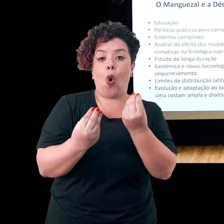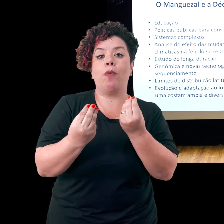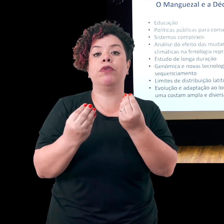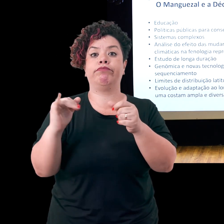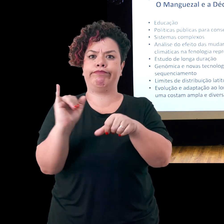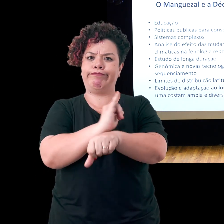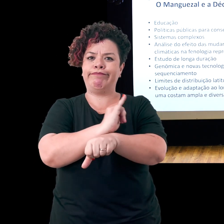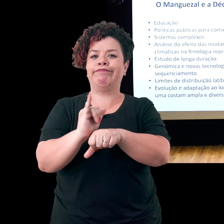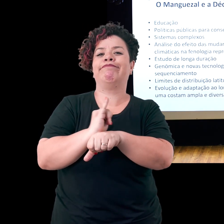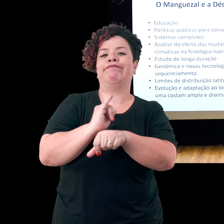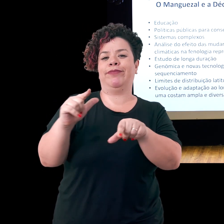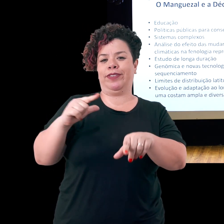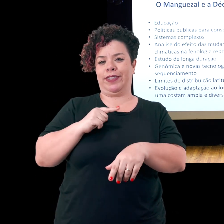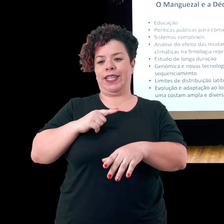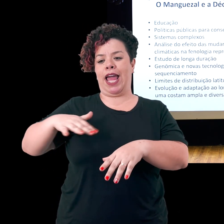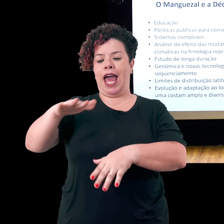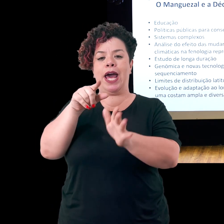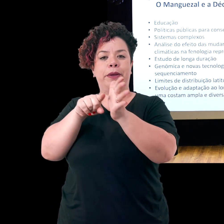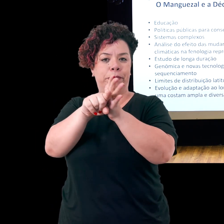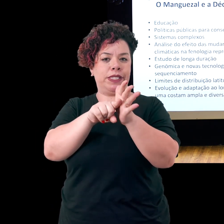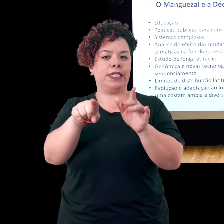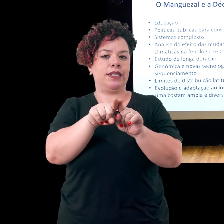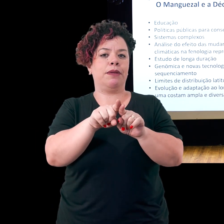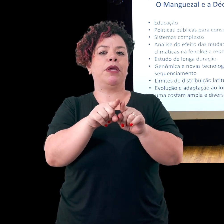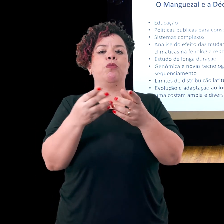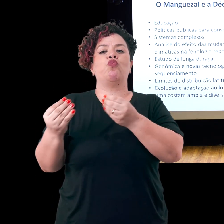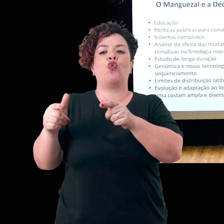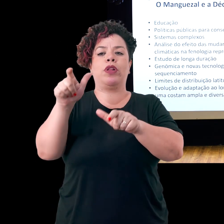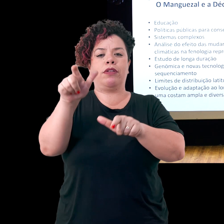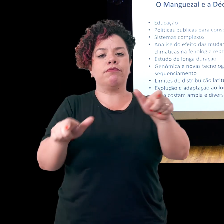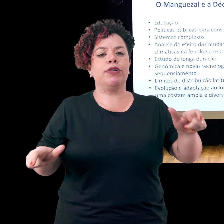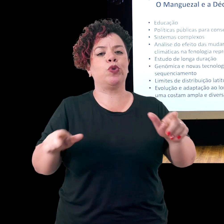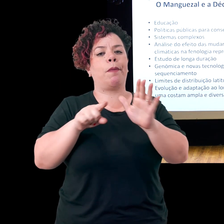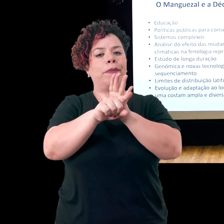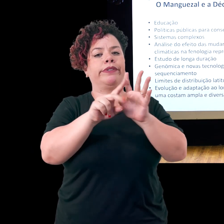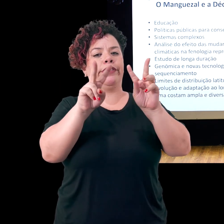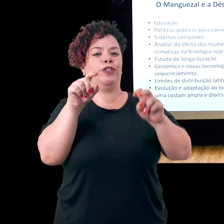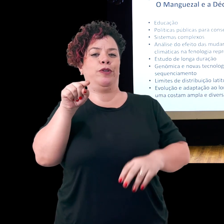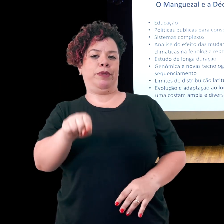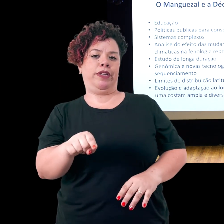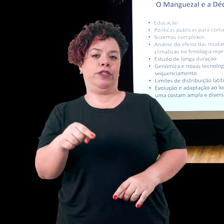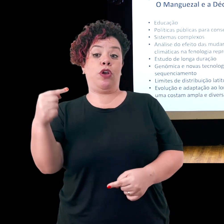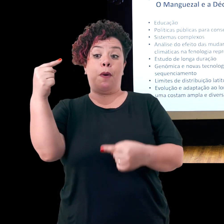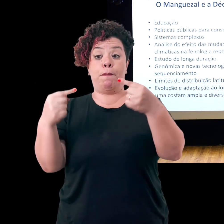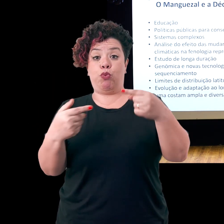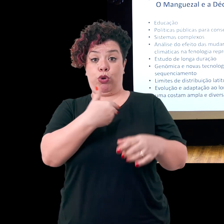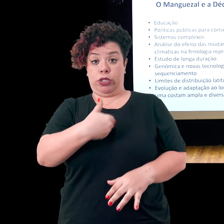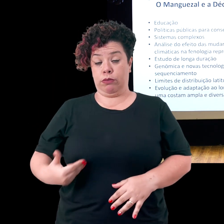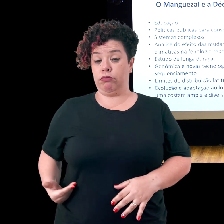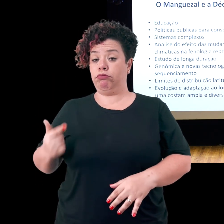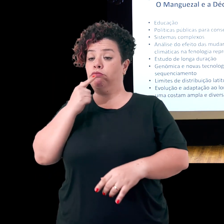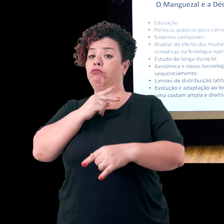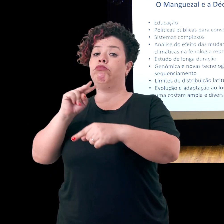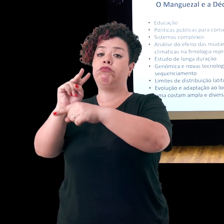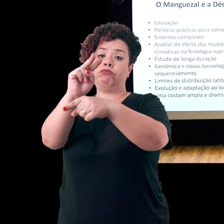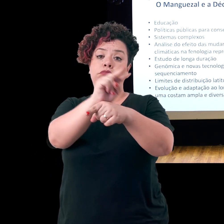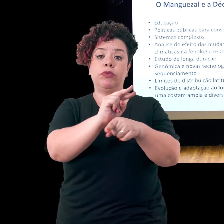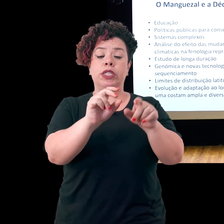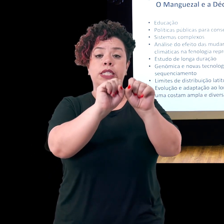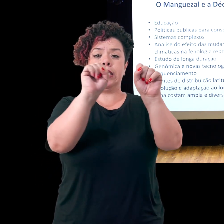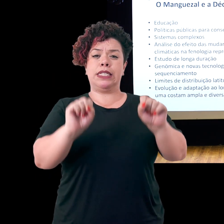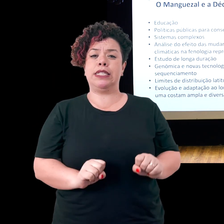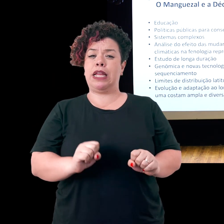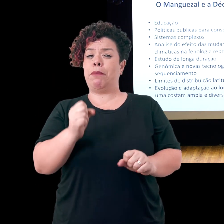Isso é uma área de pesquisa muito importante, tem muita gente pesquisando isso. Né? Pesquisa sobre políticas públicas para a conservação, sobre